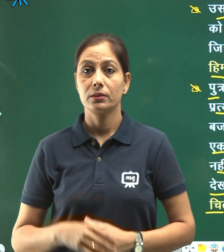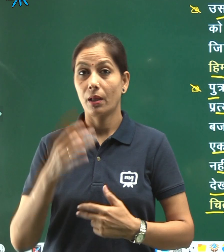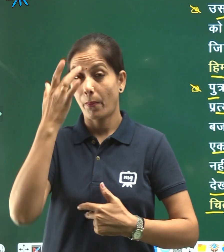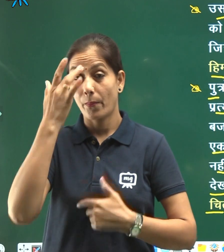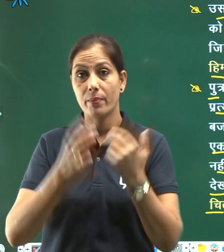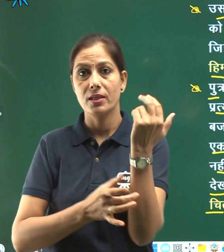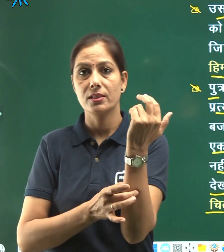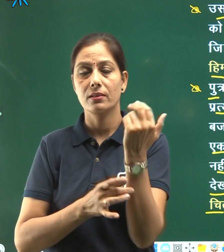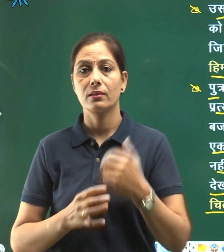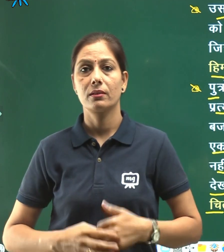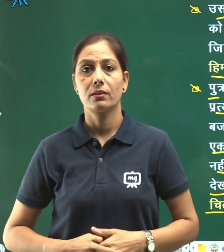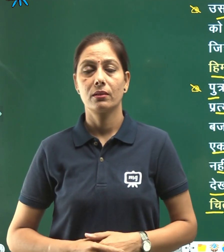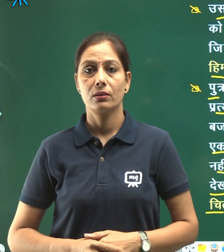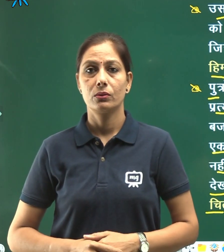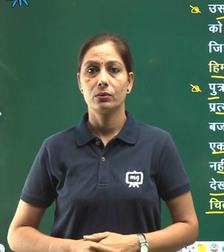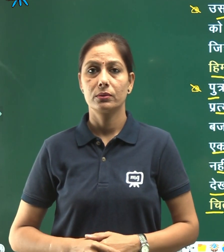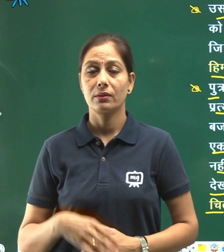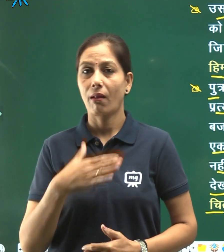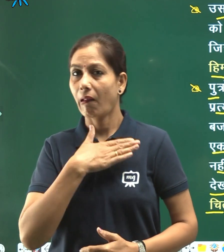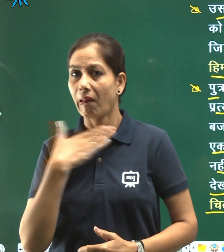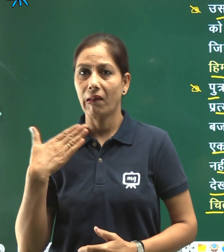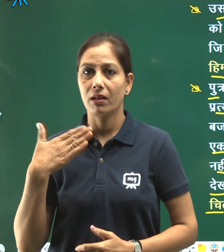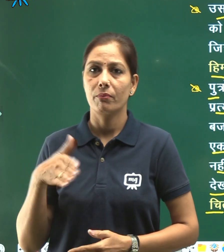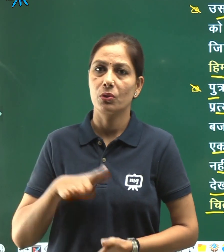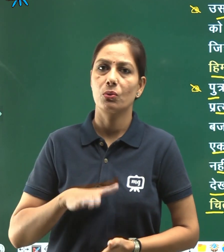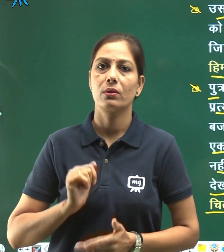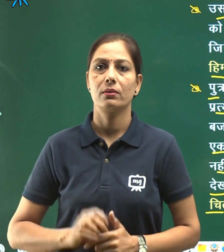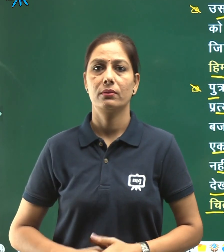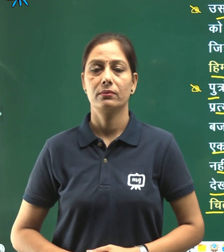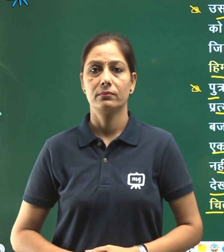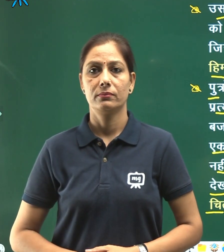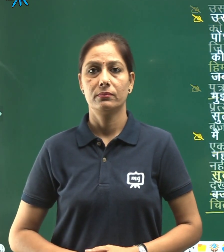बीमारी से मृत्यु हो चुकी थी।